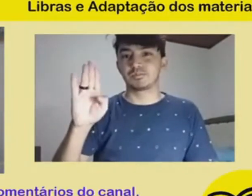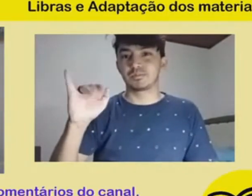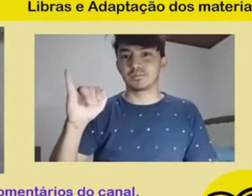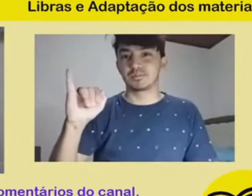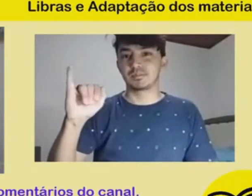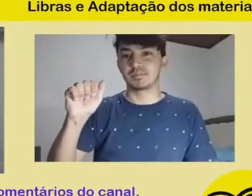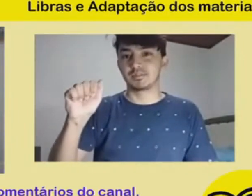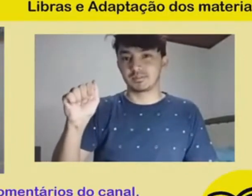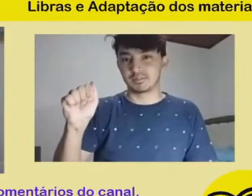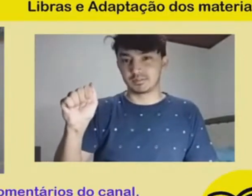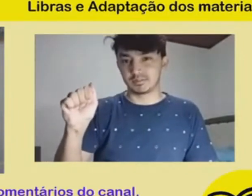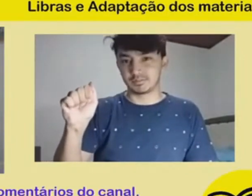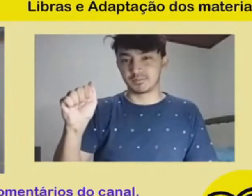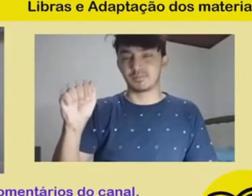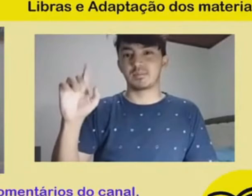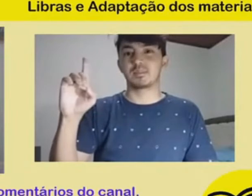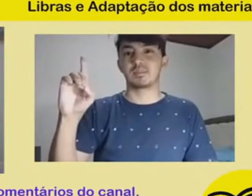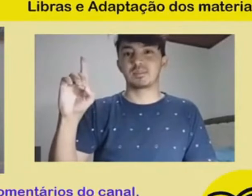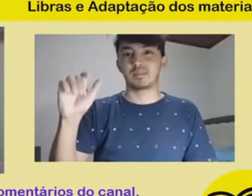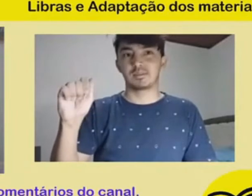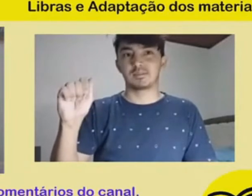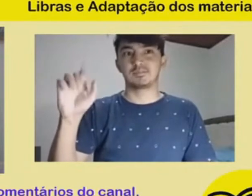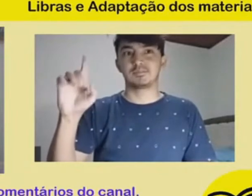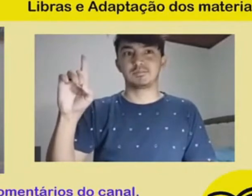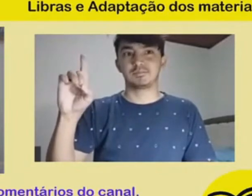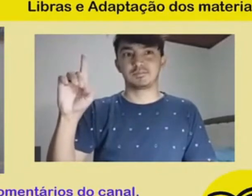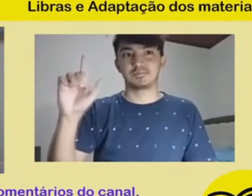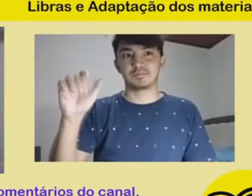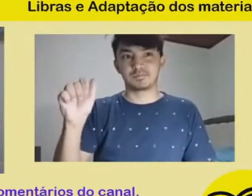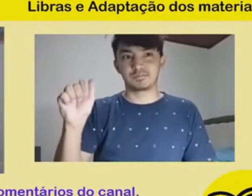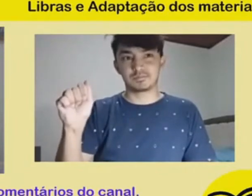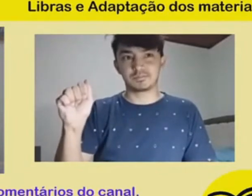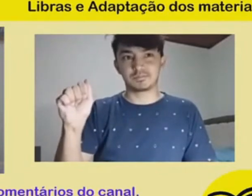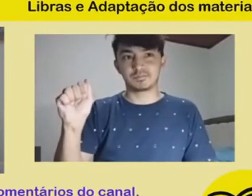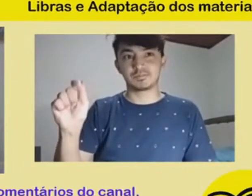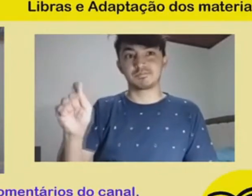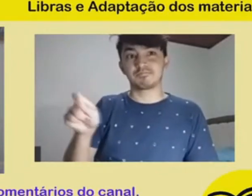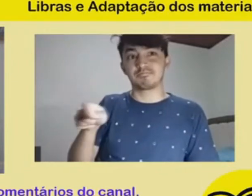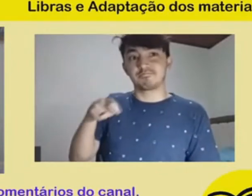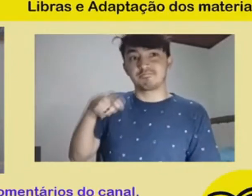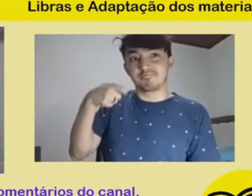chamada Zanúbia Dada.